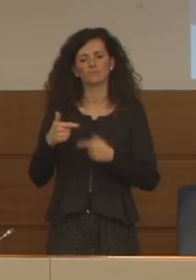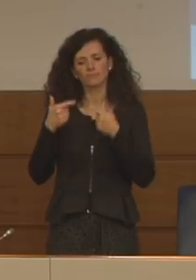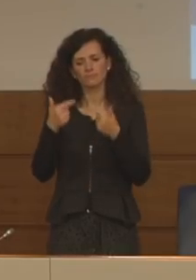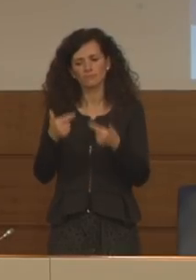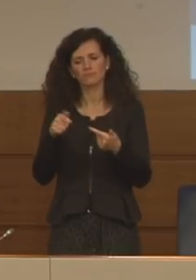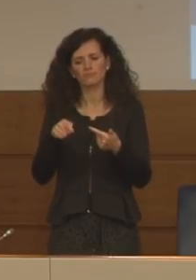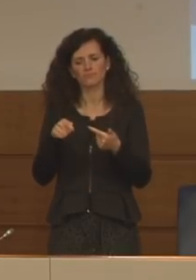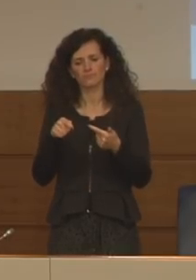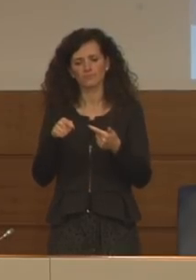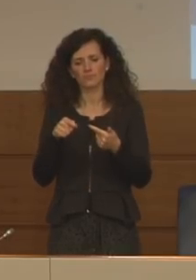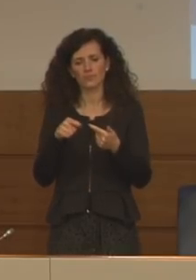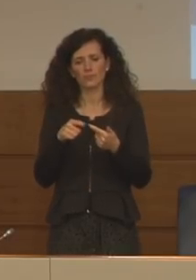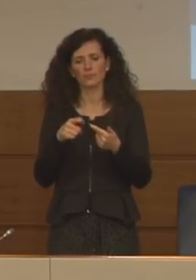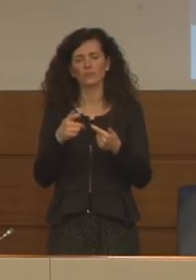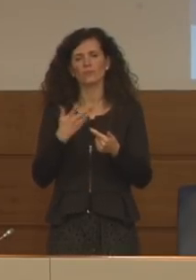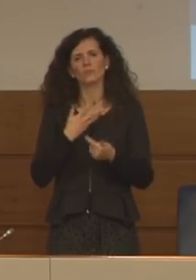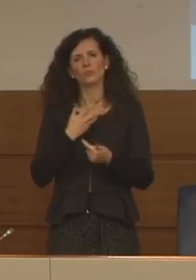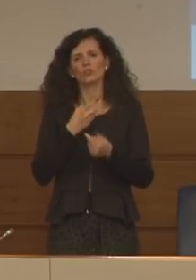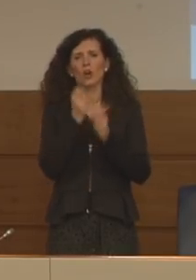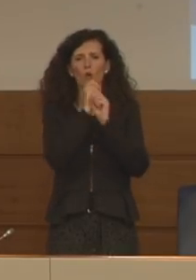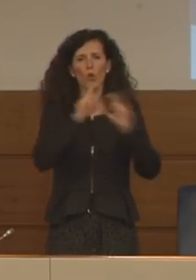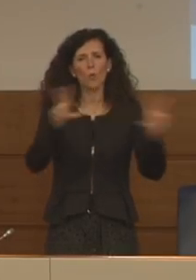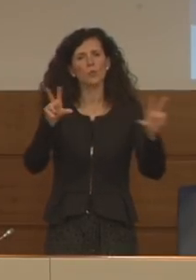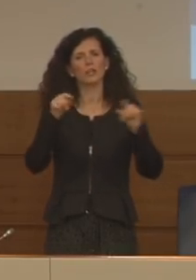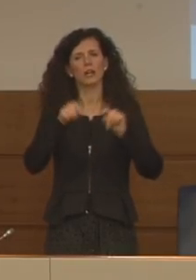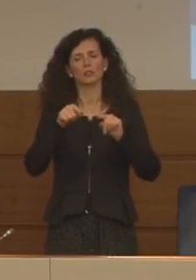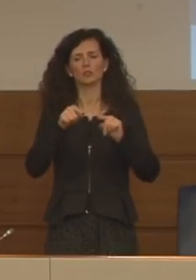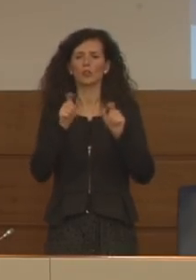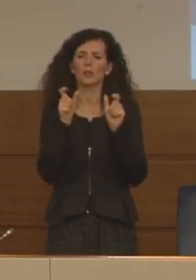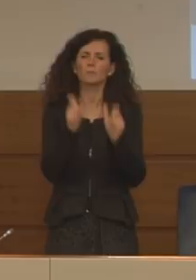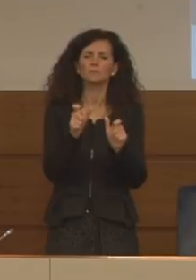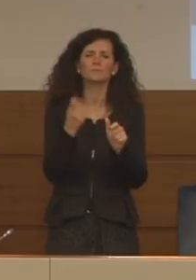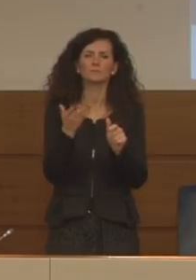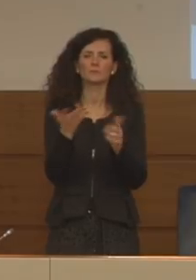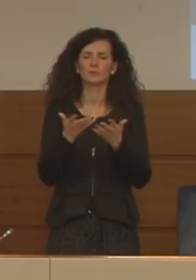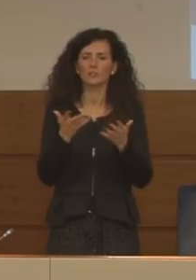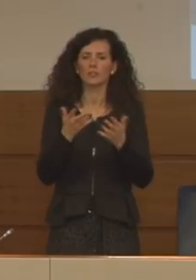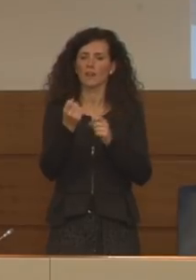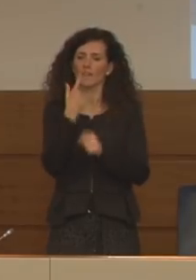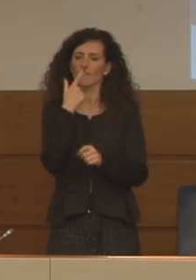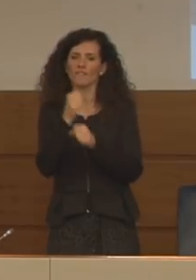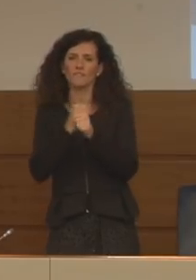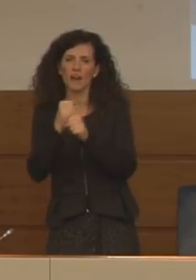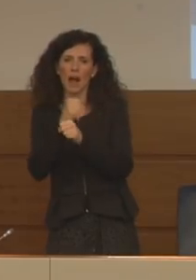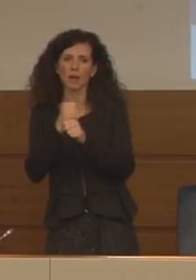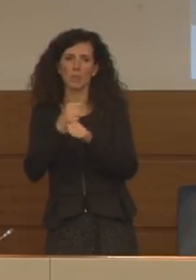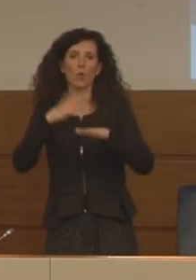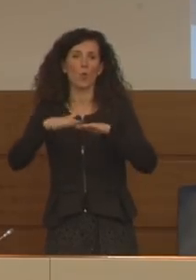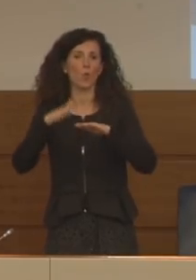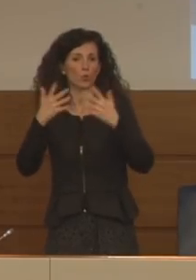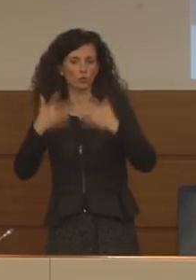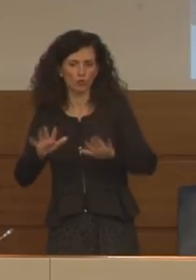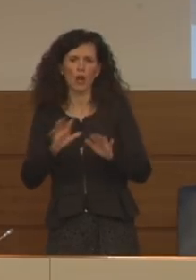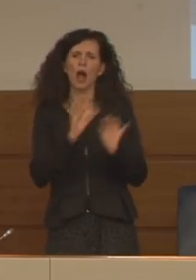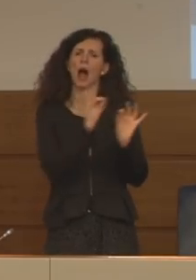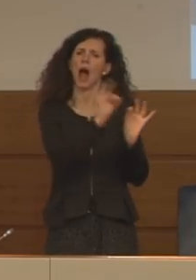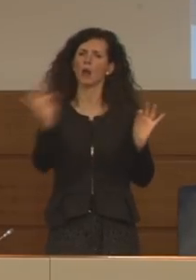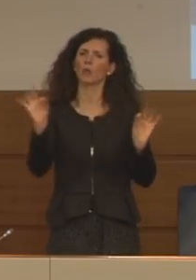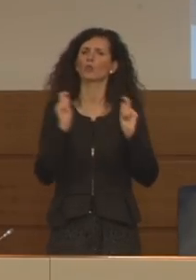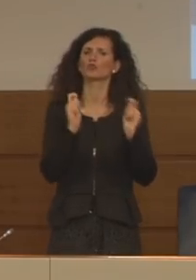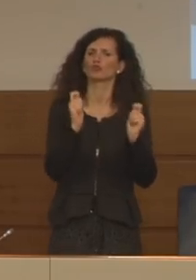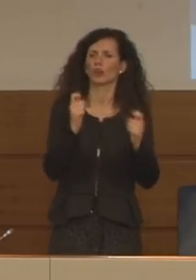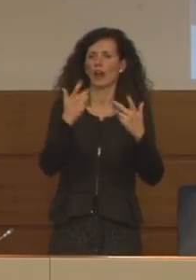una serie di comunicazioni su farmaci già in uso alcune erano apparse anche sui giornali